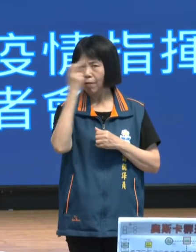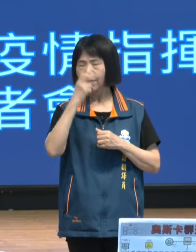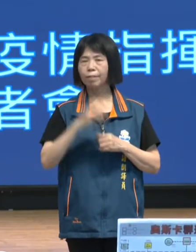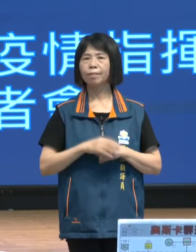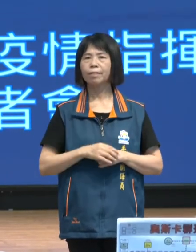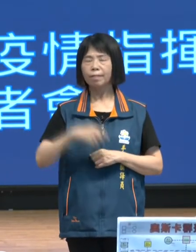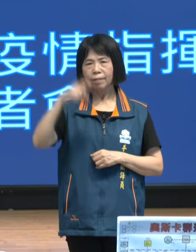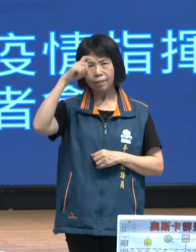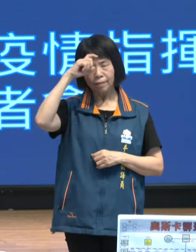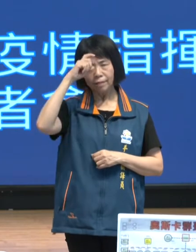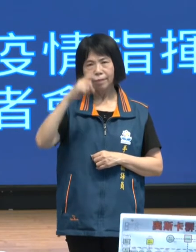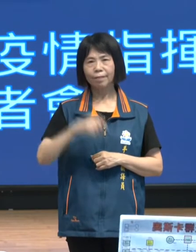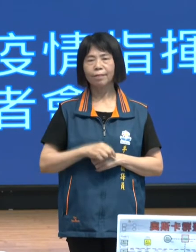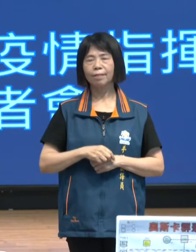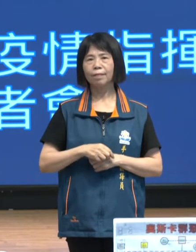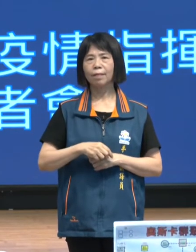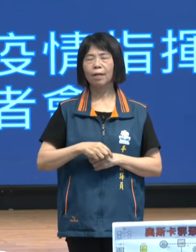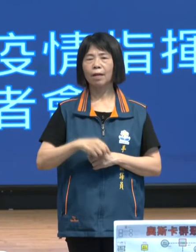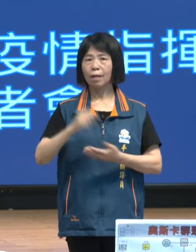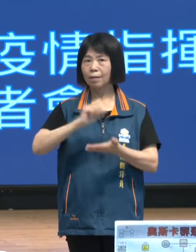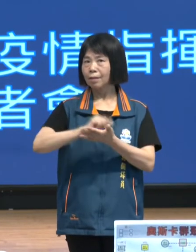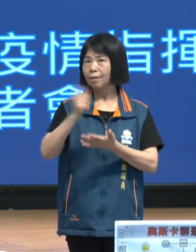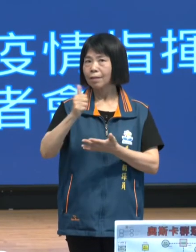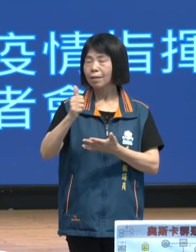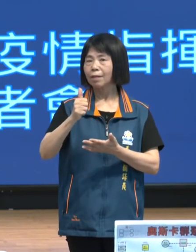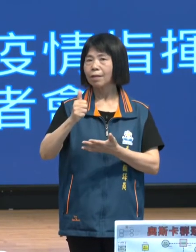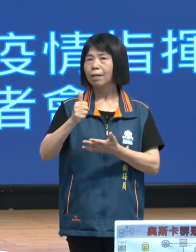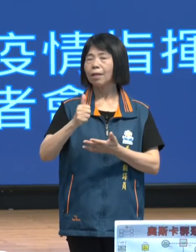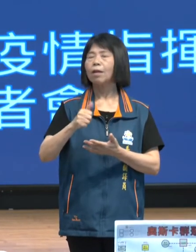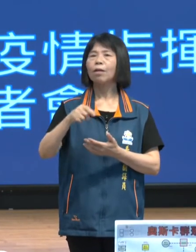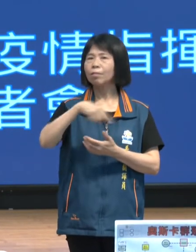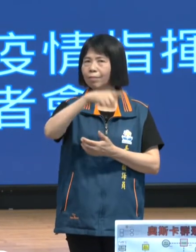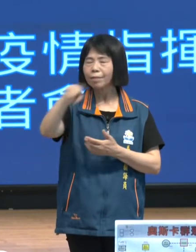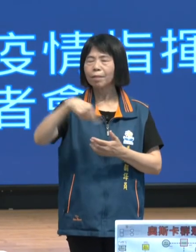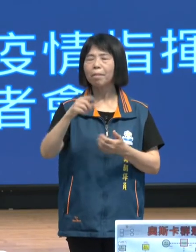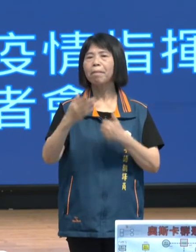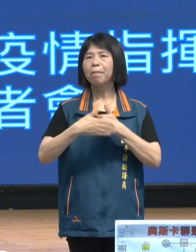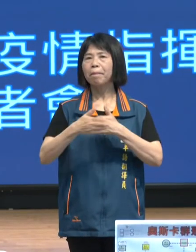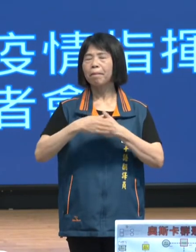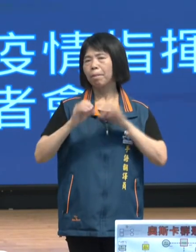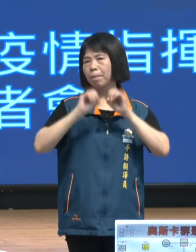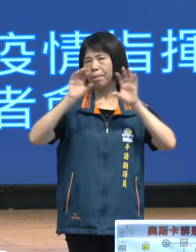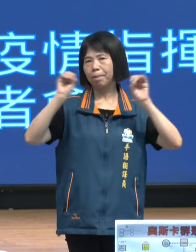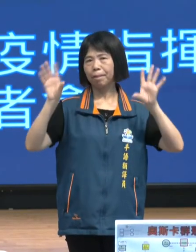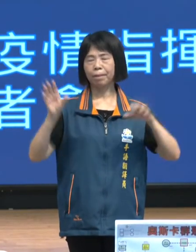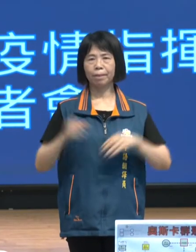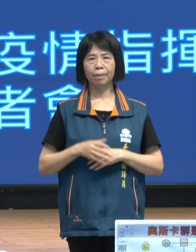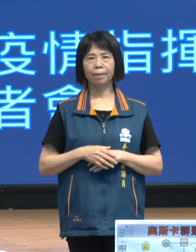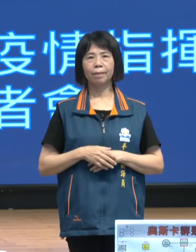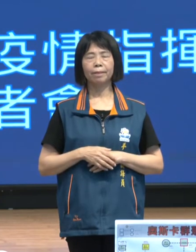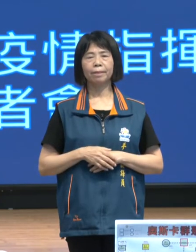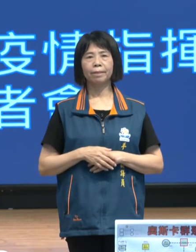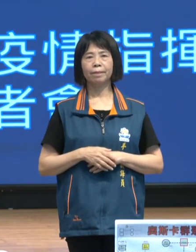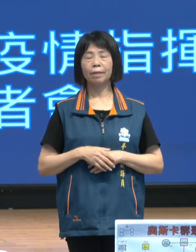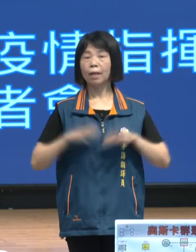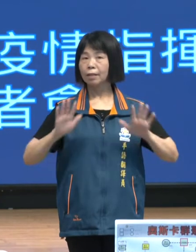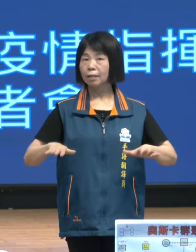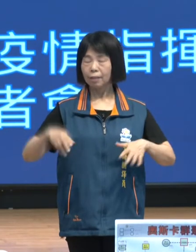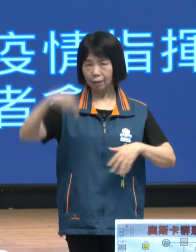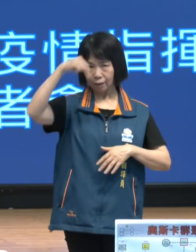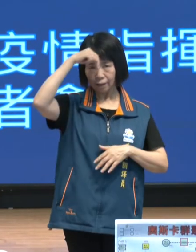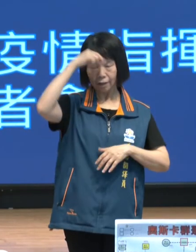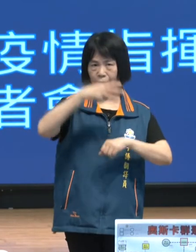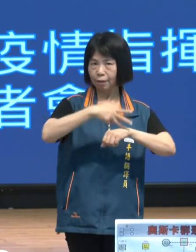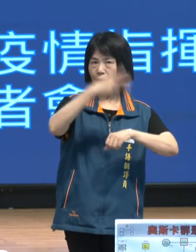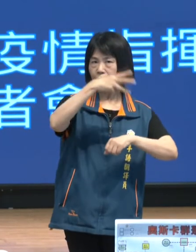这个媒体的我们的先生女士们帮忙多多宣导，就是在今天下